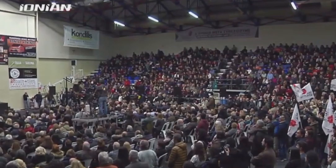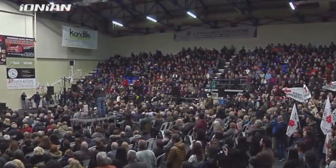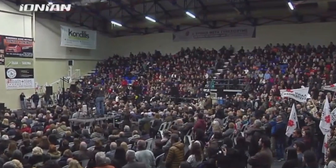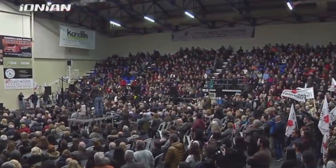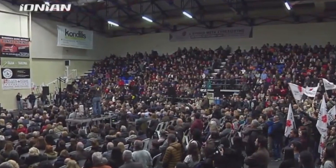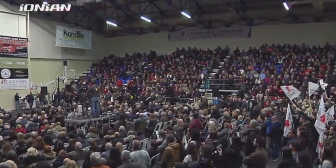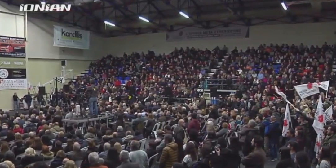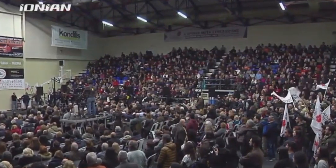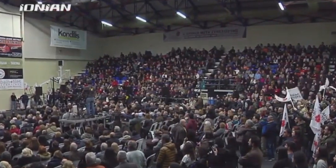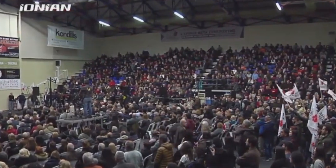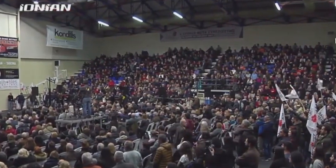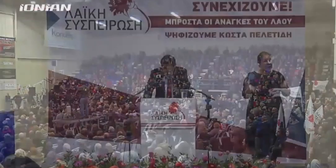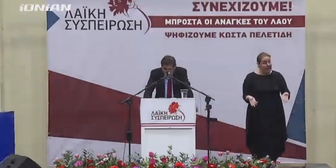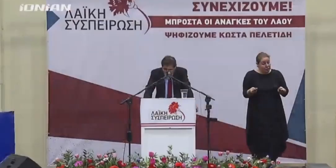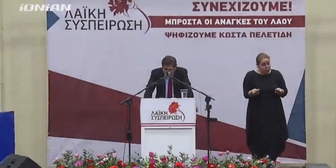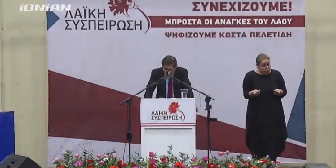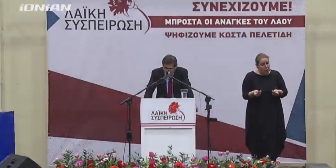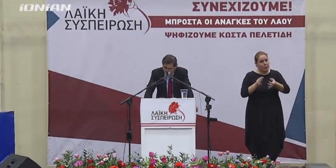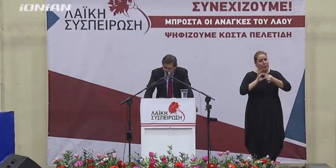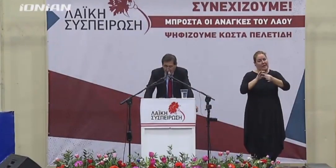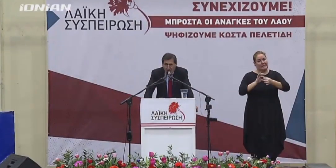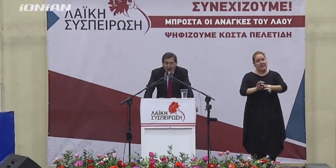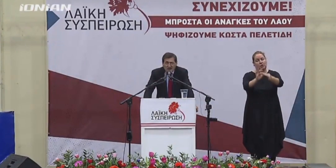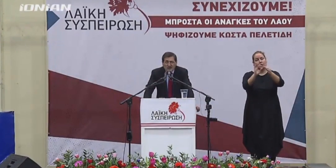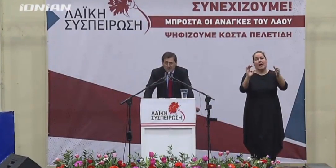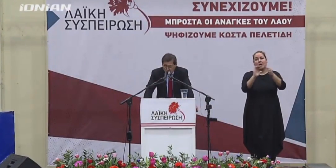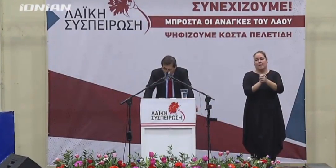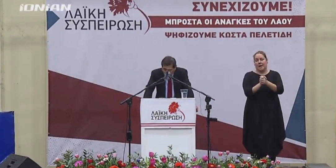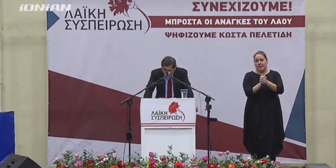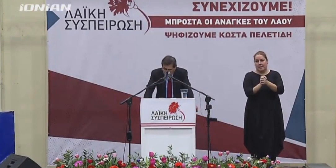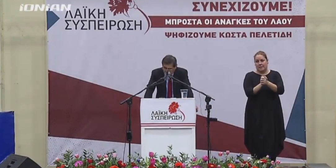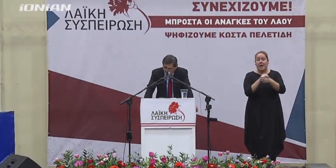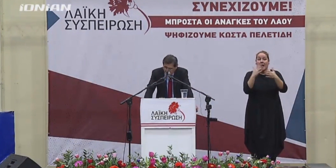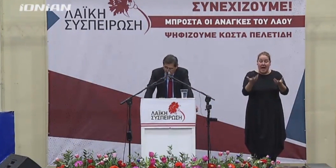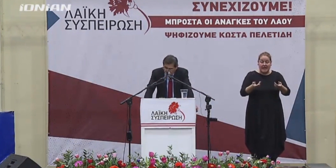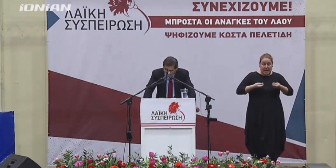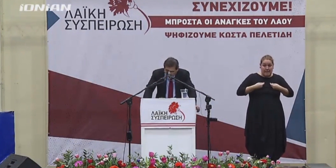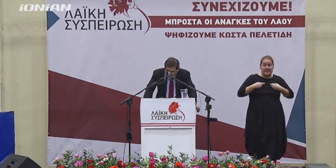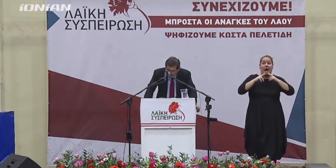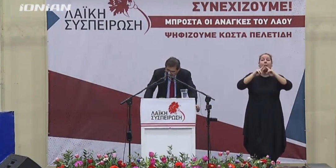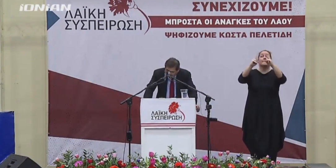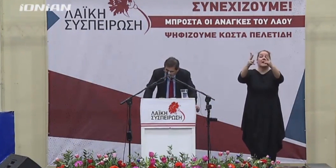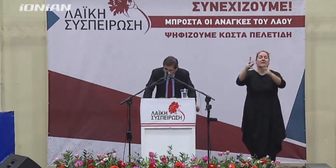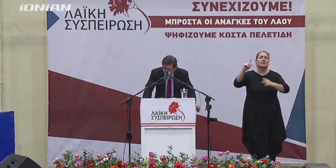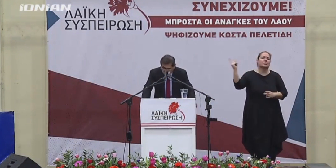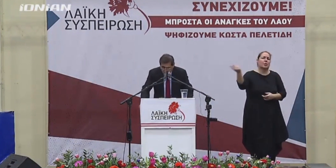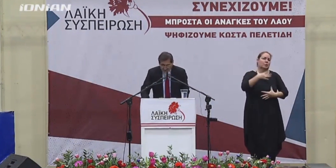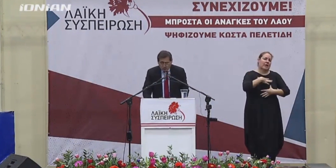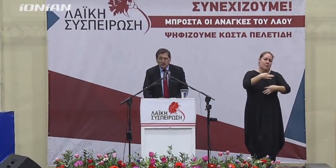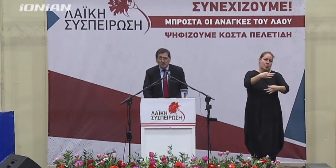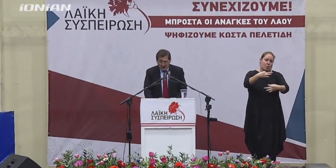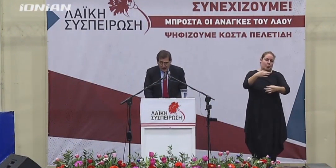συνεργασία. Και έτσι θα συνεχίσουμε ενωμένοι. Έτσι δίνουμε απάντηση στους εκπροσώπους